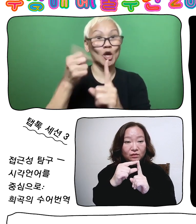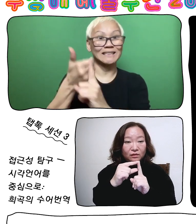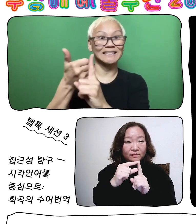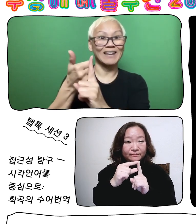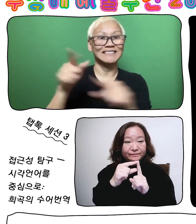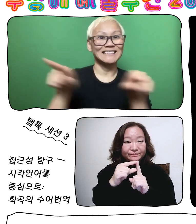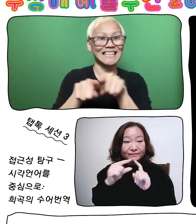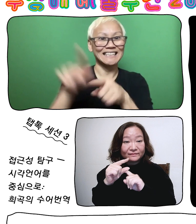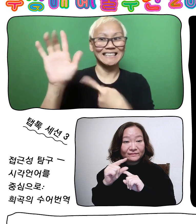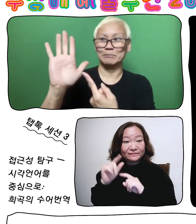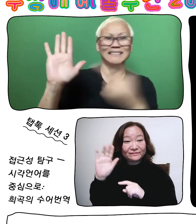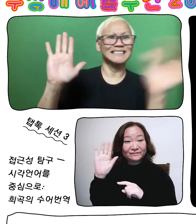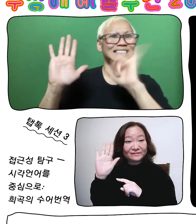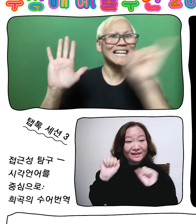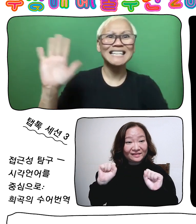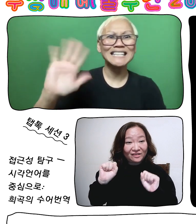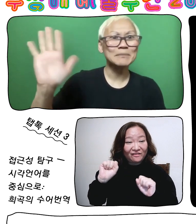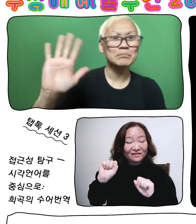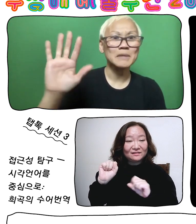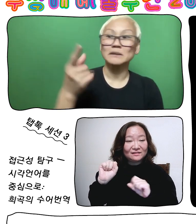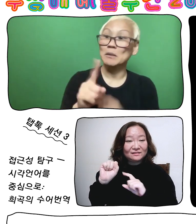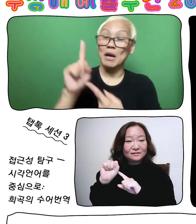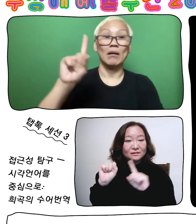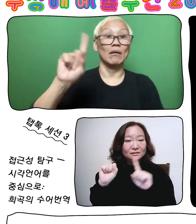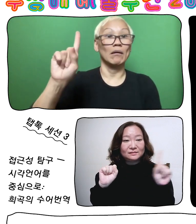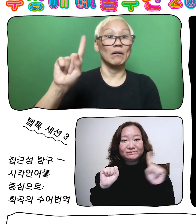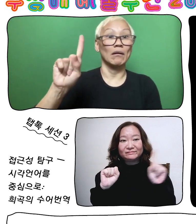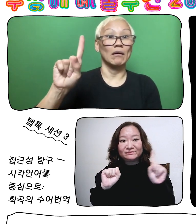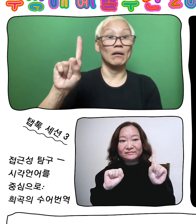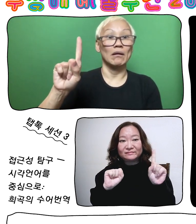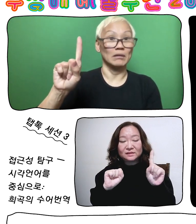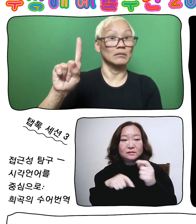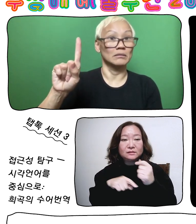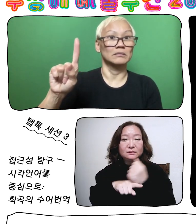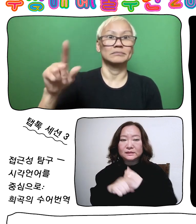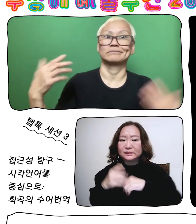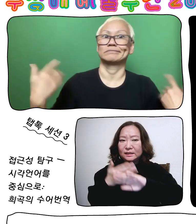음성 언어와 달리 표정이 중요하게 작용합니다.